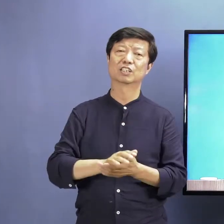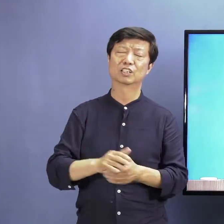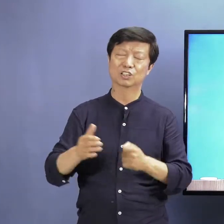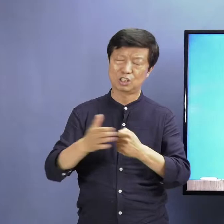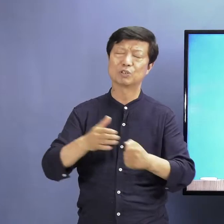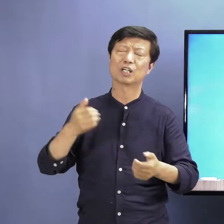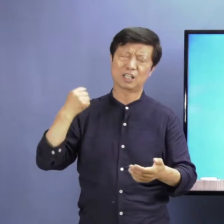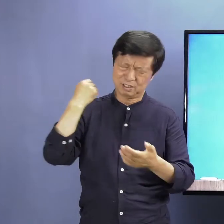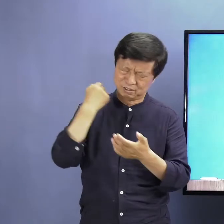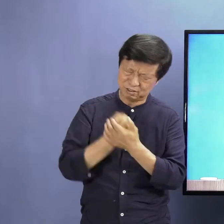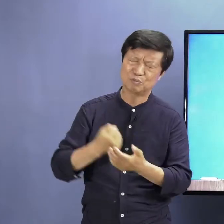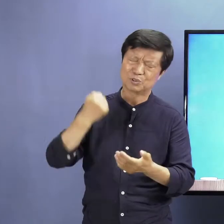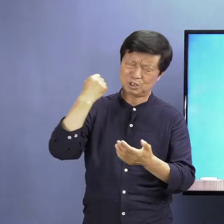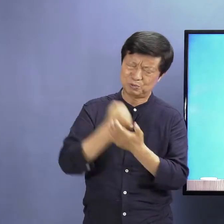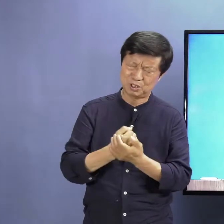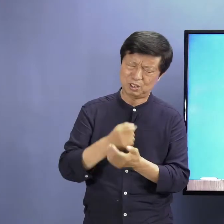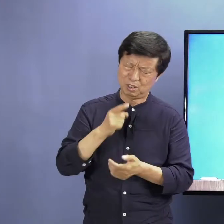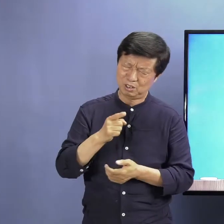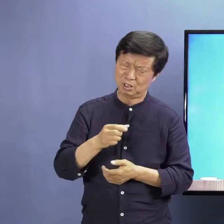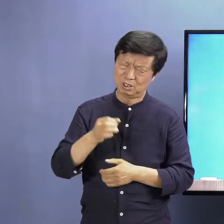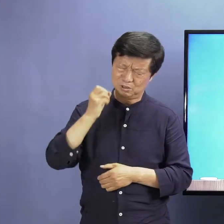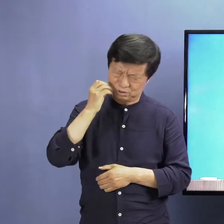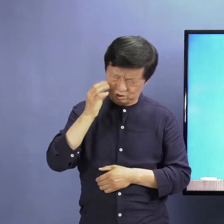이게 잘못됐다는 느낌이 드는 거예요.